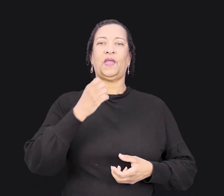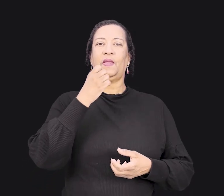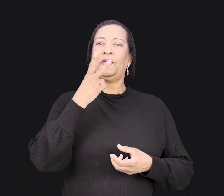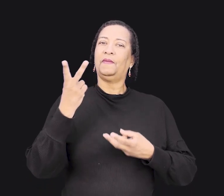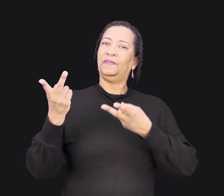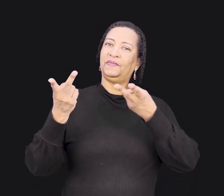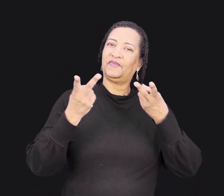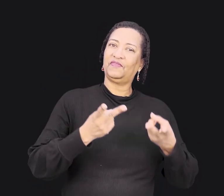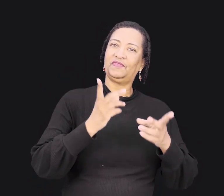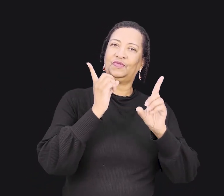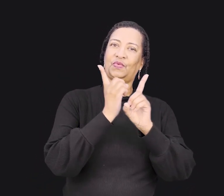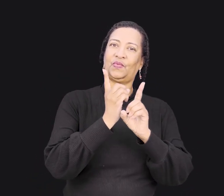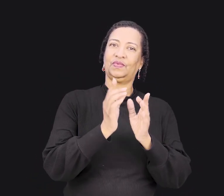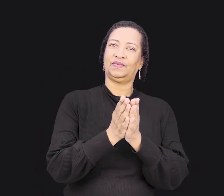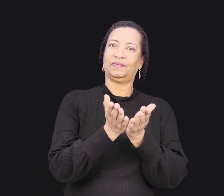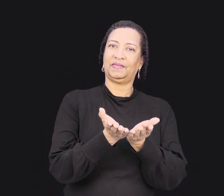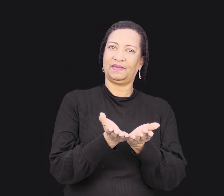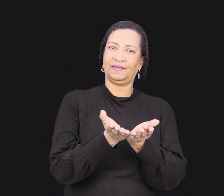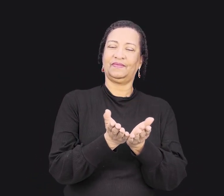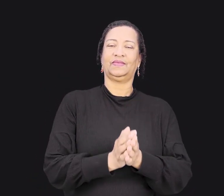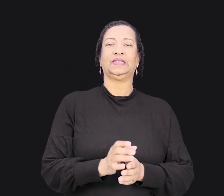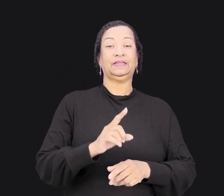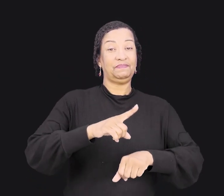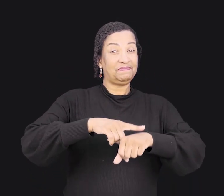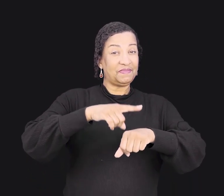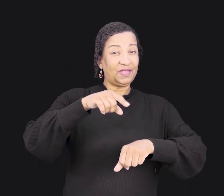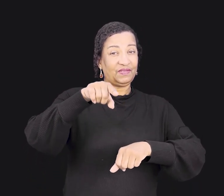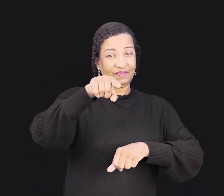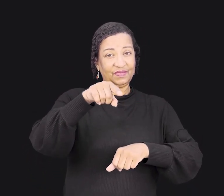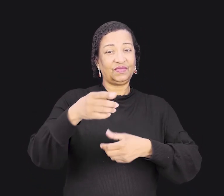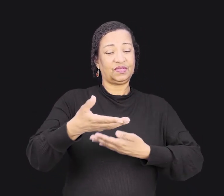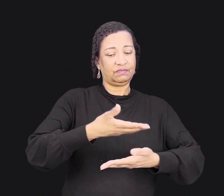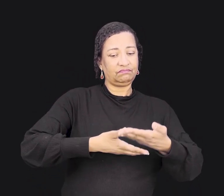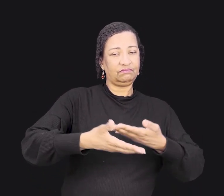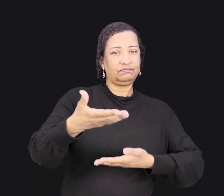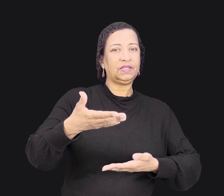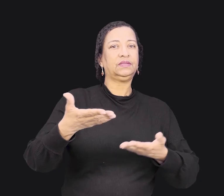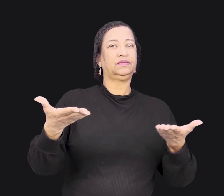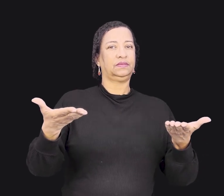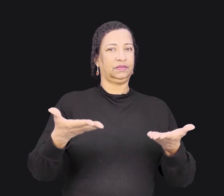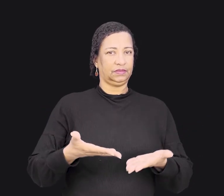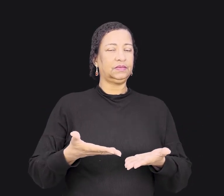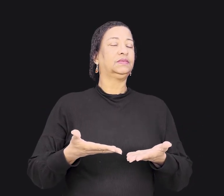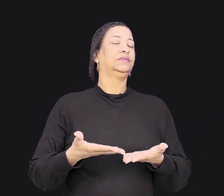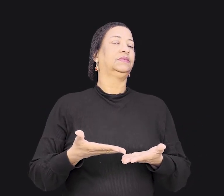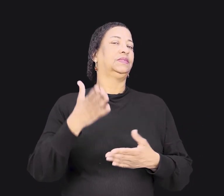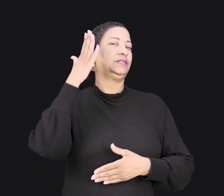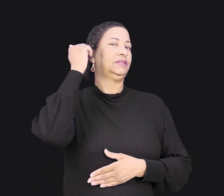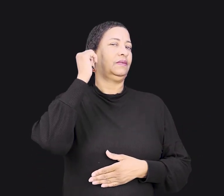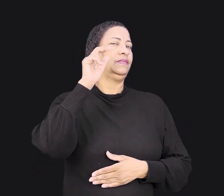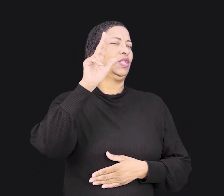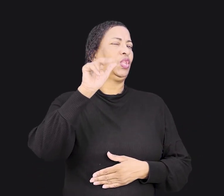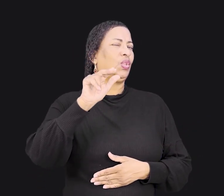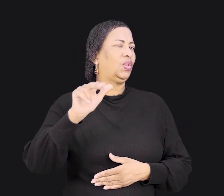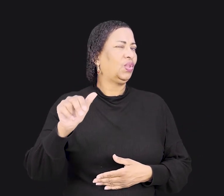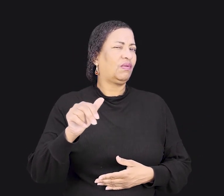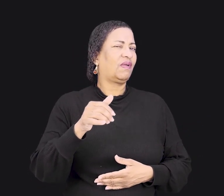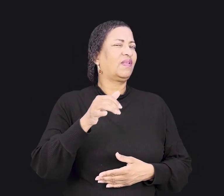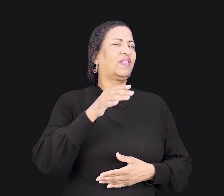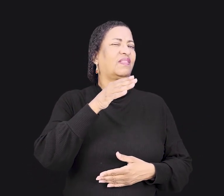Bem-vindo ao Encontro com a Palavra. Se essa é a primeira vez que você participa deste programa, saiba que nunca é tarde demais para